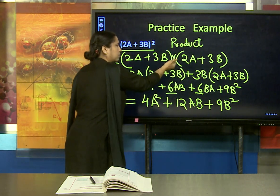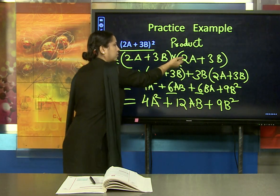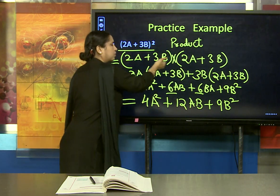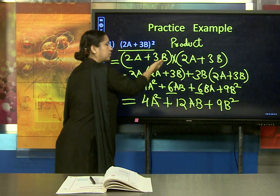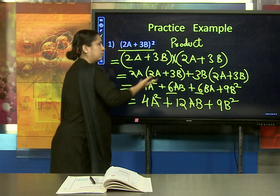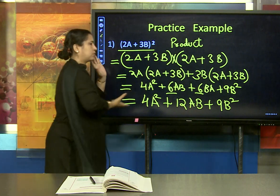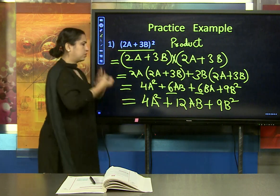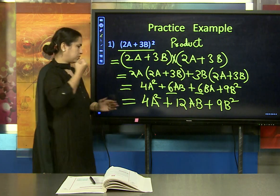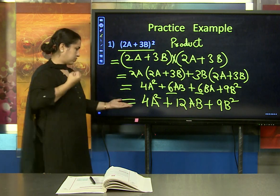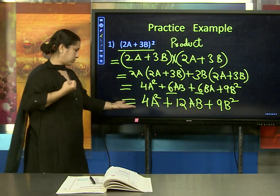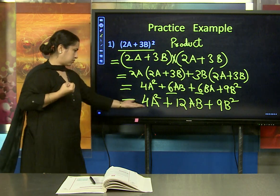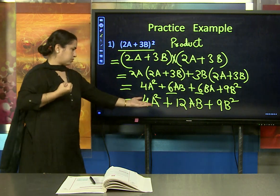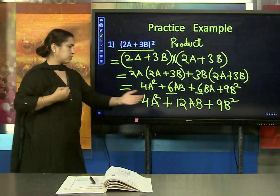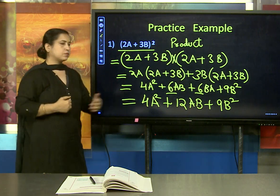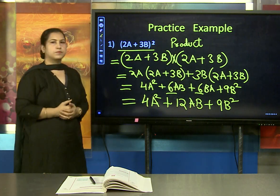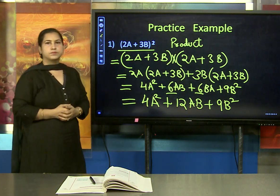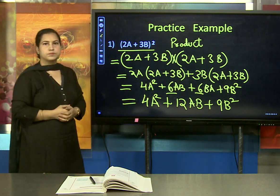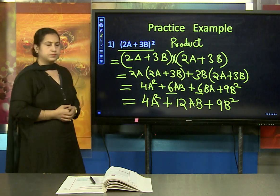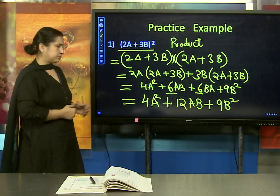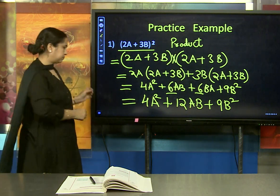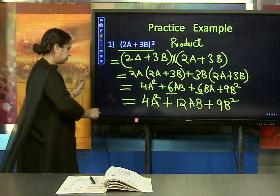मतलब मल्टीप्लाई था, तो ये हमारा प्रोडक्ट है।